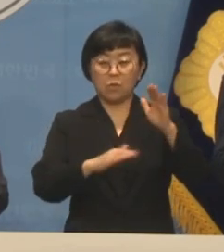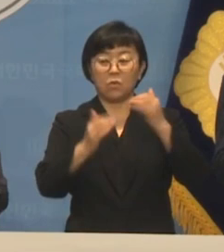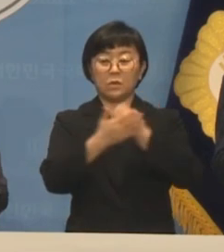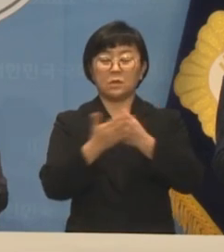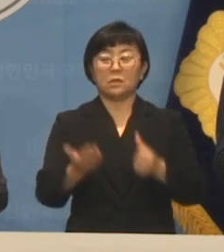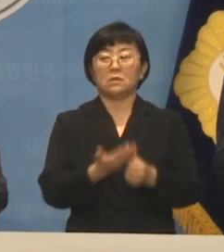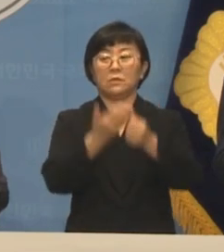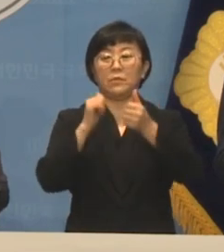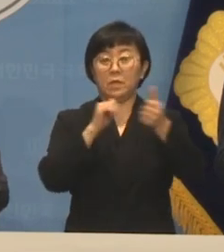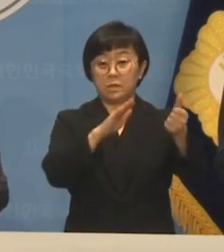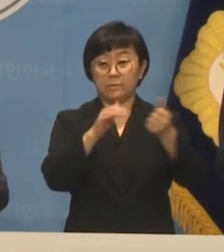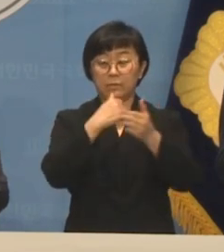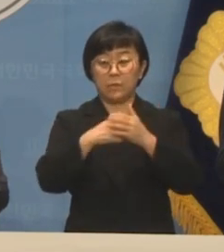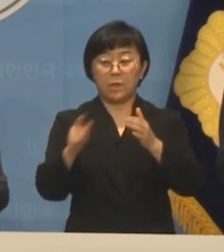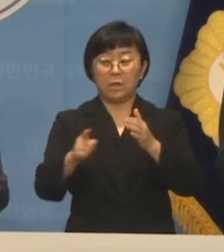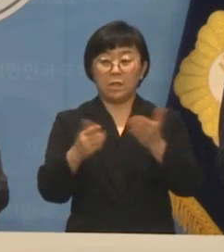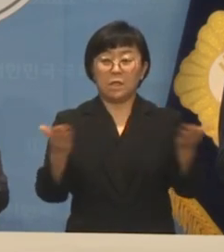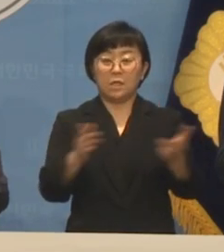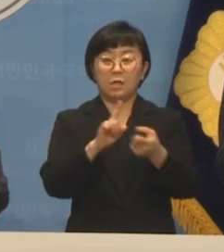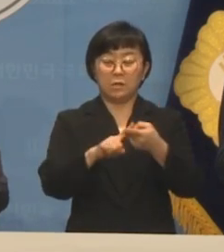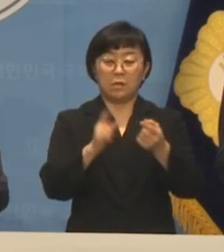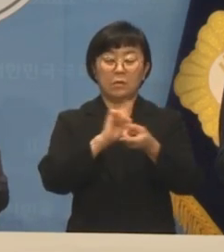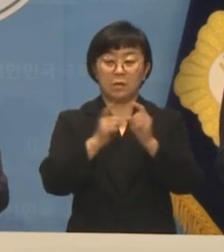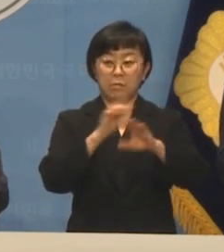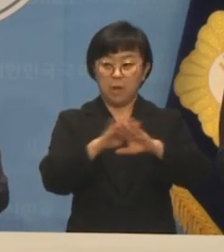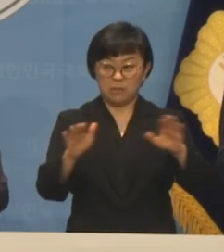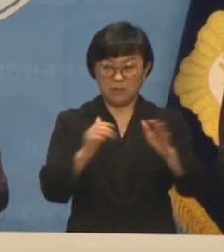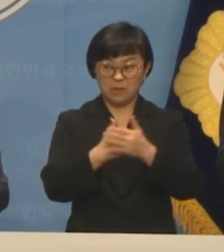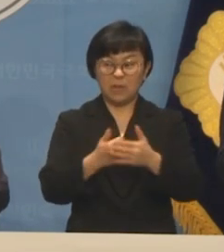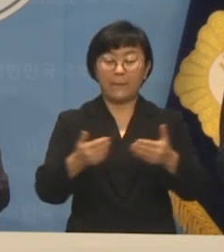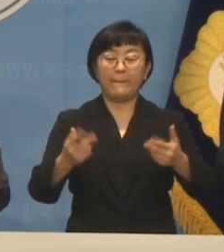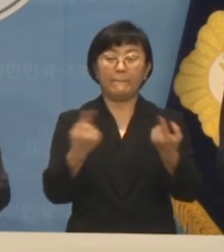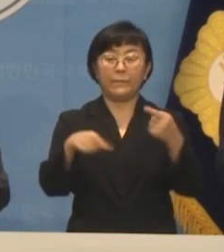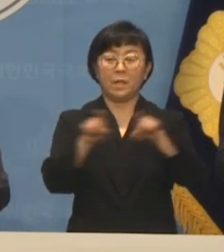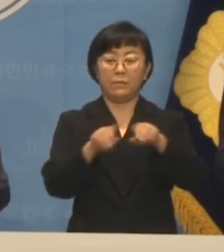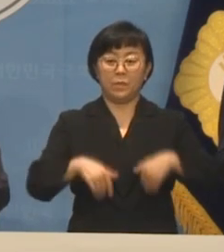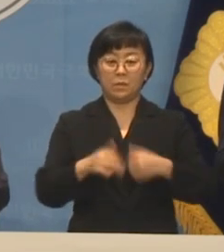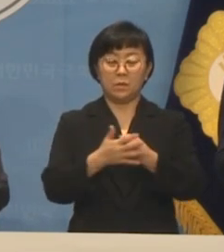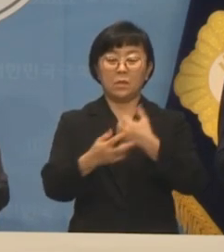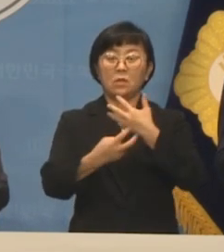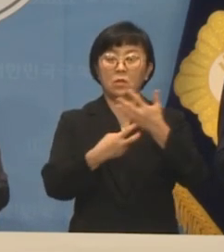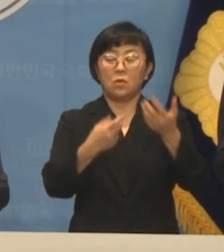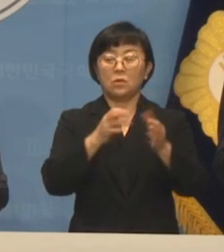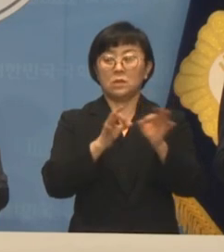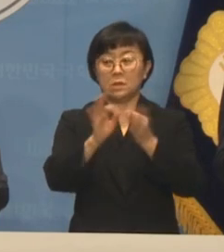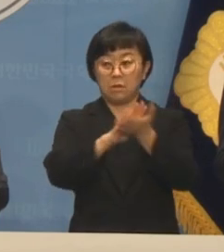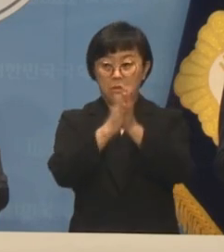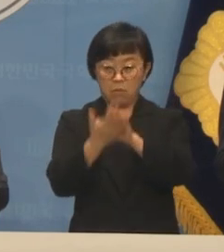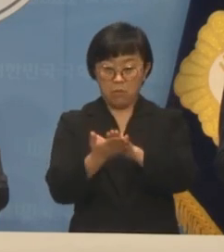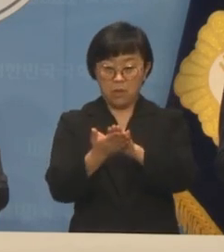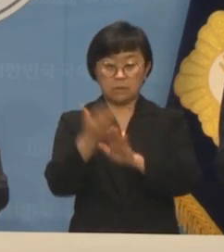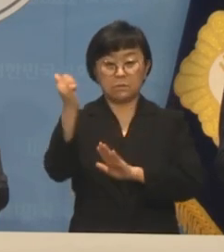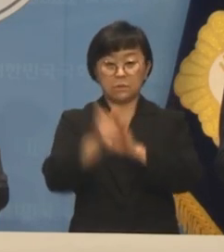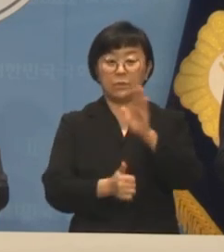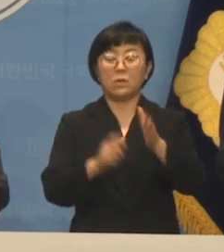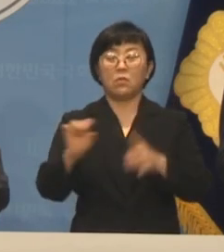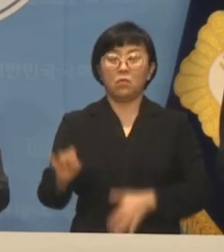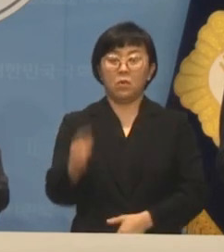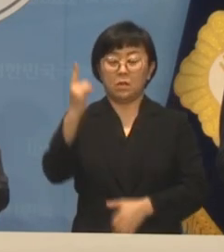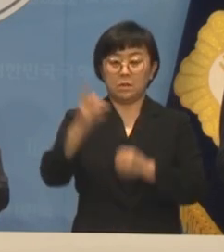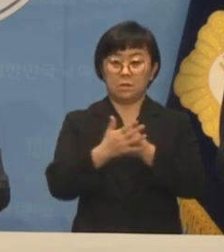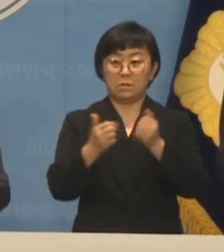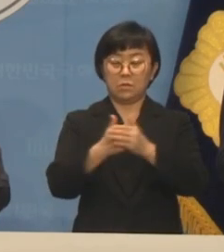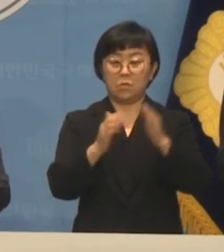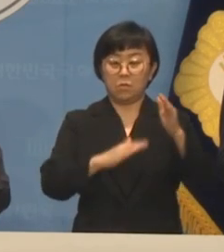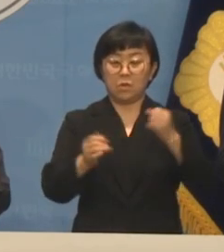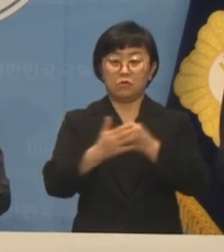양성과 배치, 복무에 대한 대안으로 병행되어야 한다. 의료시장화, 시장 실패로 인한 인력 시스템